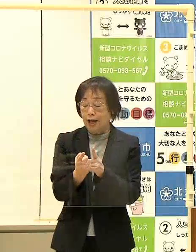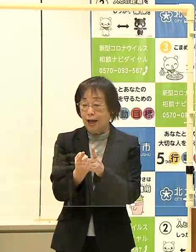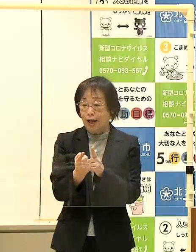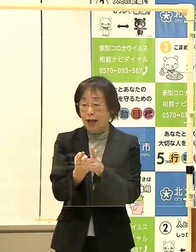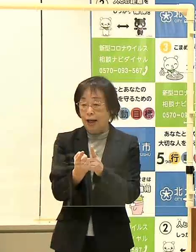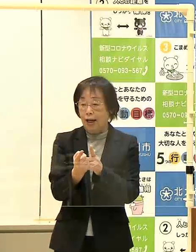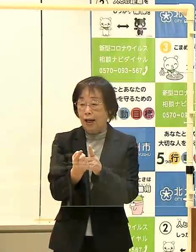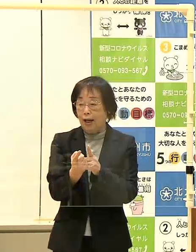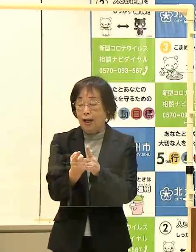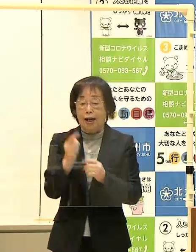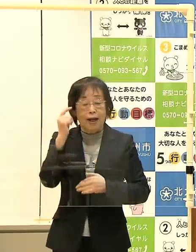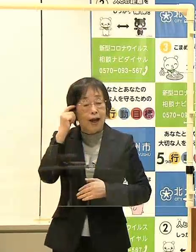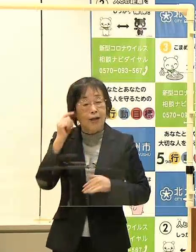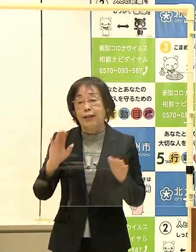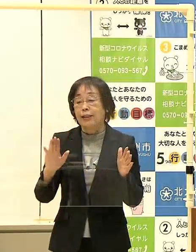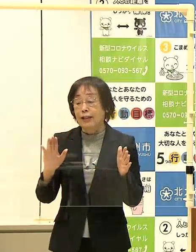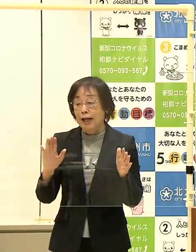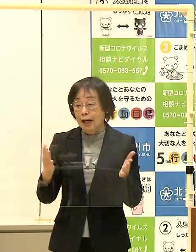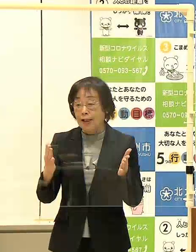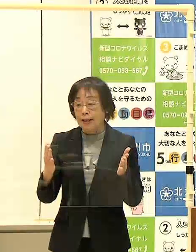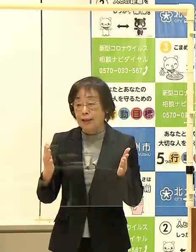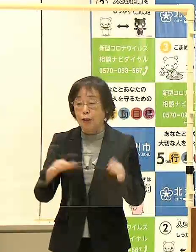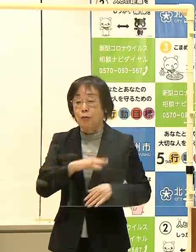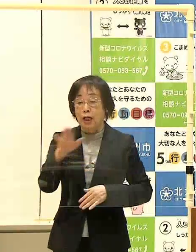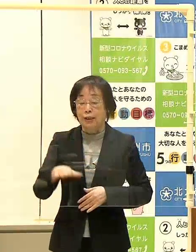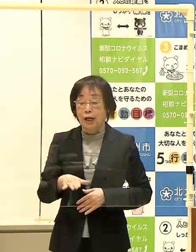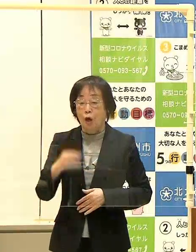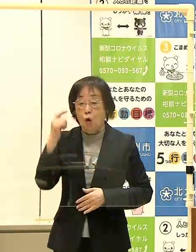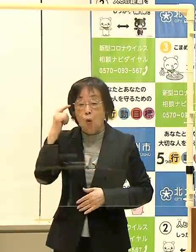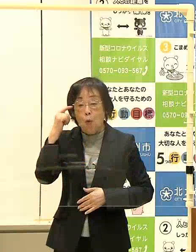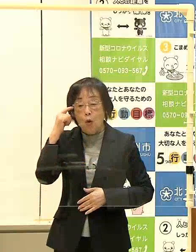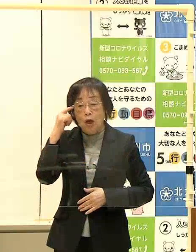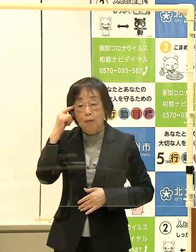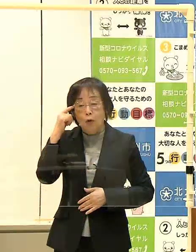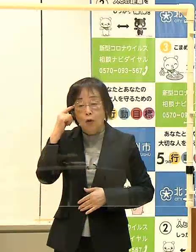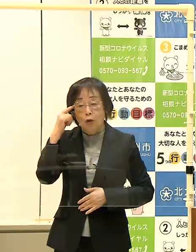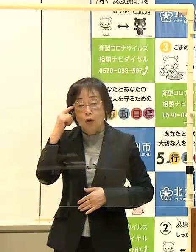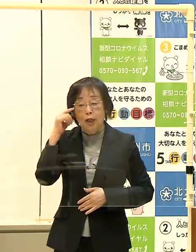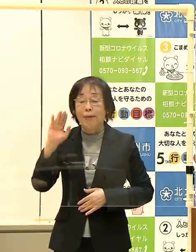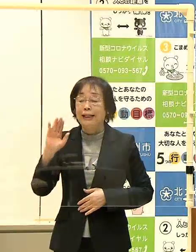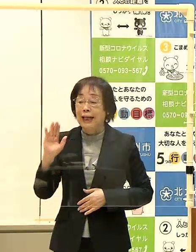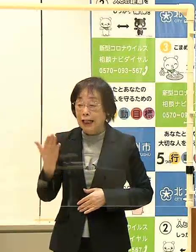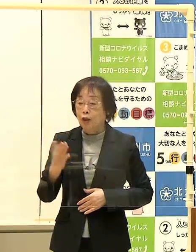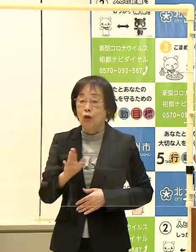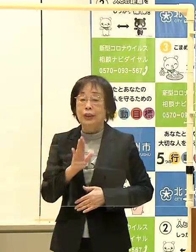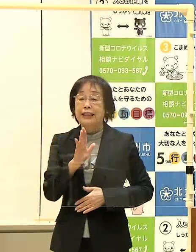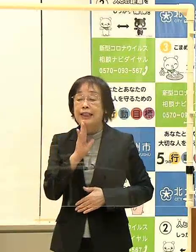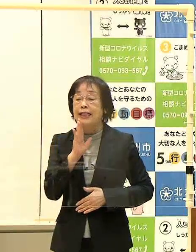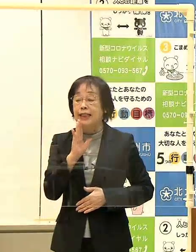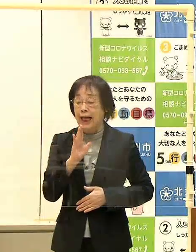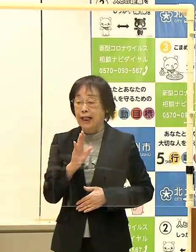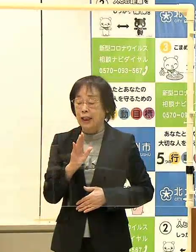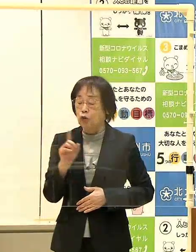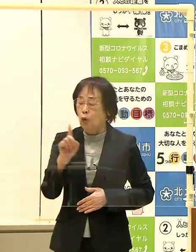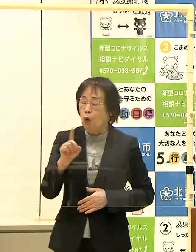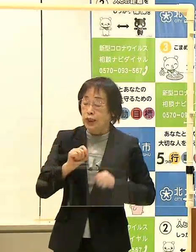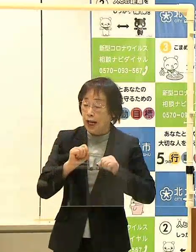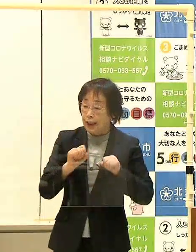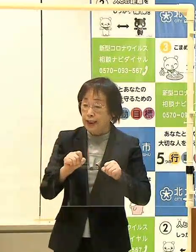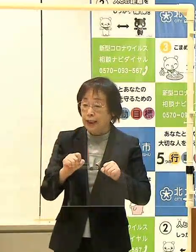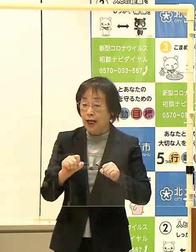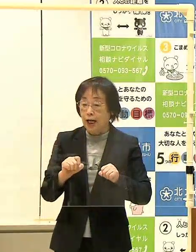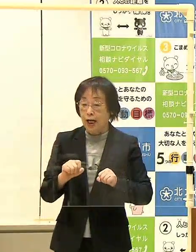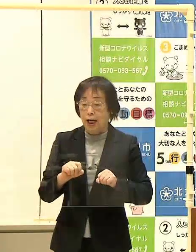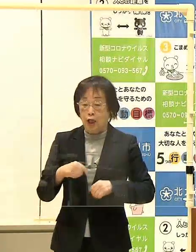捉えはそのようにとれますけれども現実のところどうすべきなのか目の前の感染状況